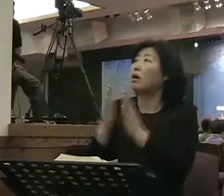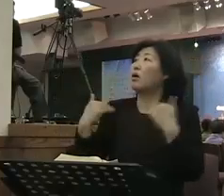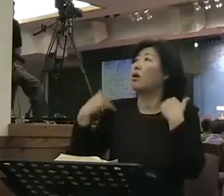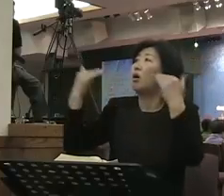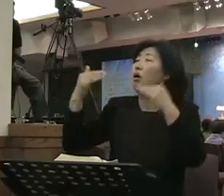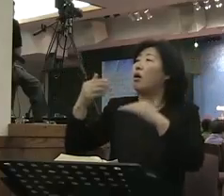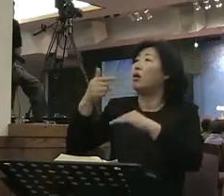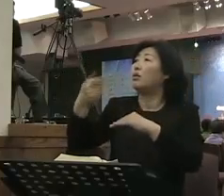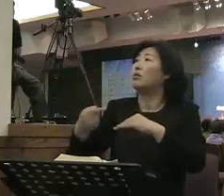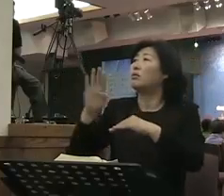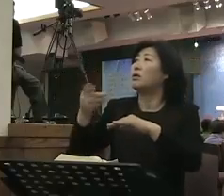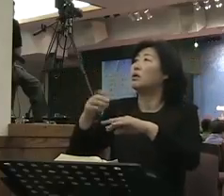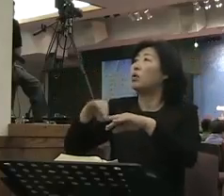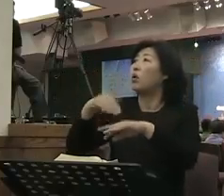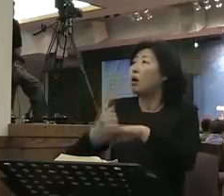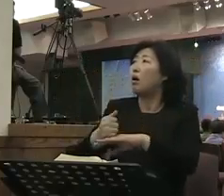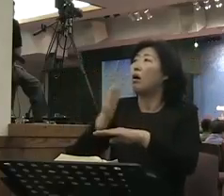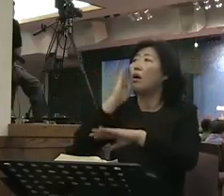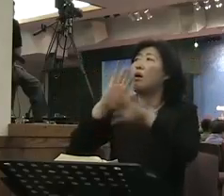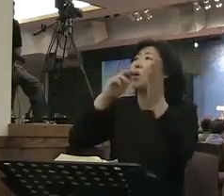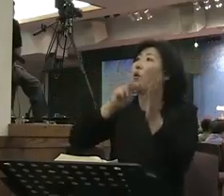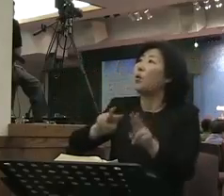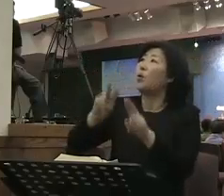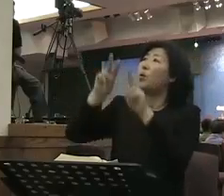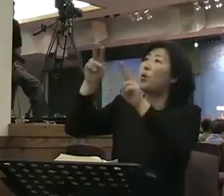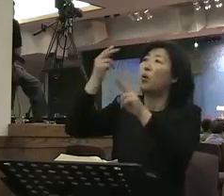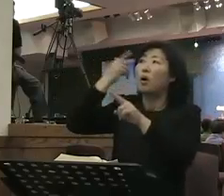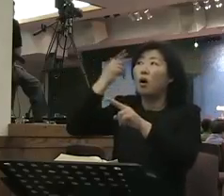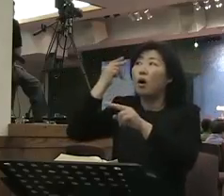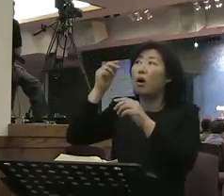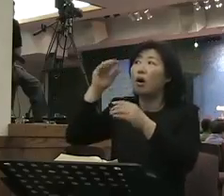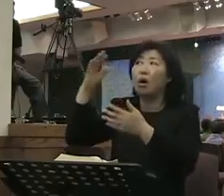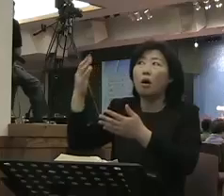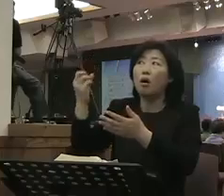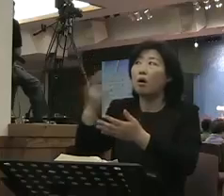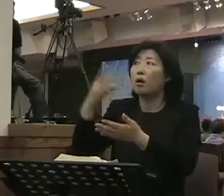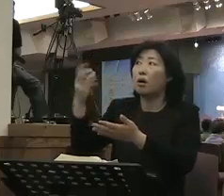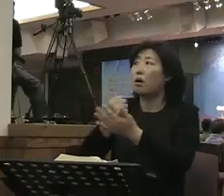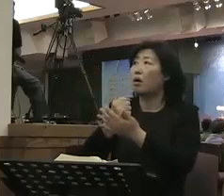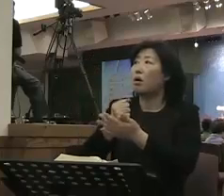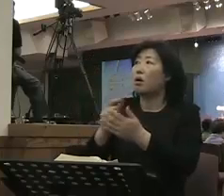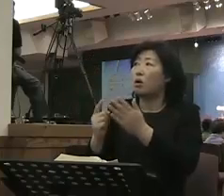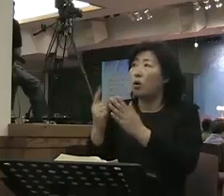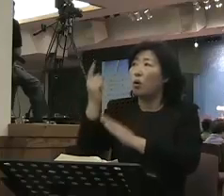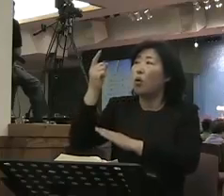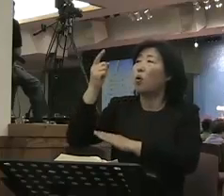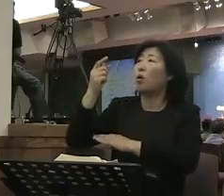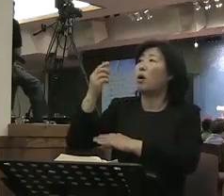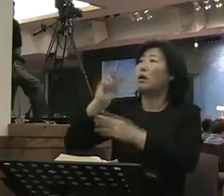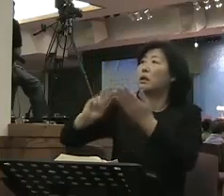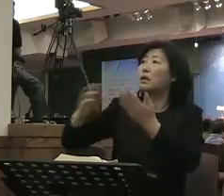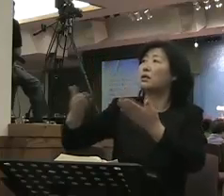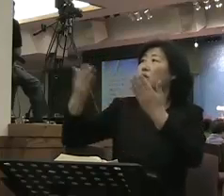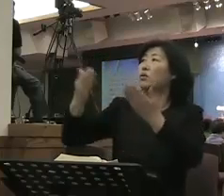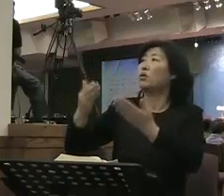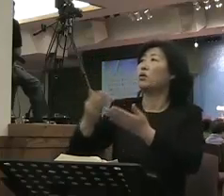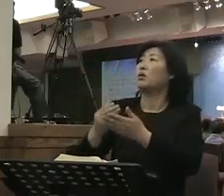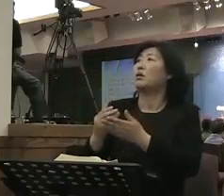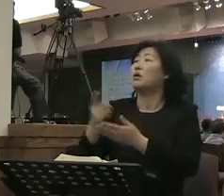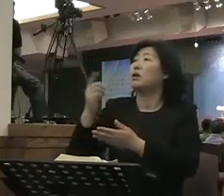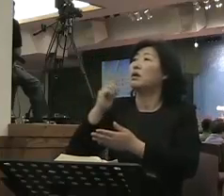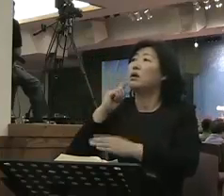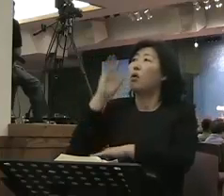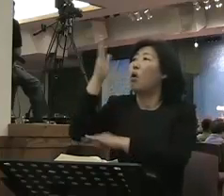하늘을 우러러보고서 정신을 되찾았고 그리고 가장 높으신 분을 찬송하고 영원하신 분을 찬양하며 그에게